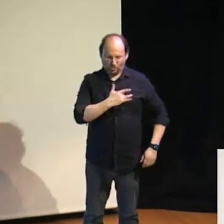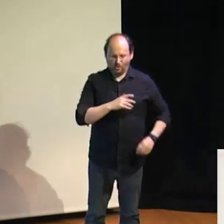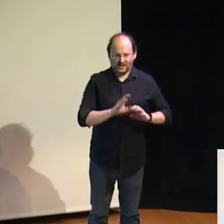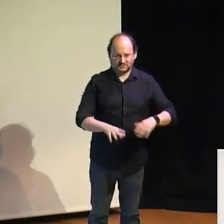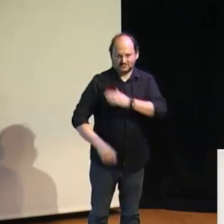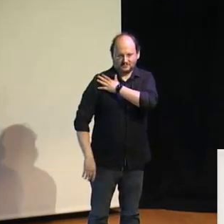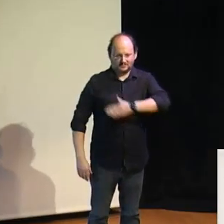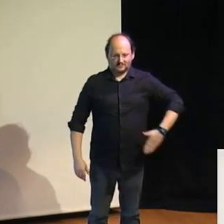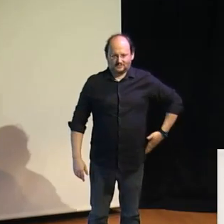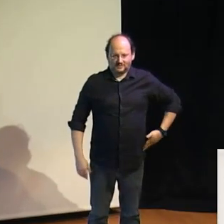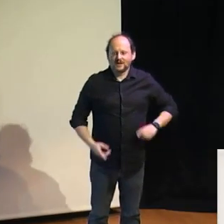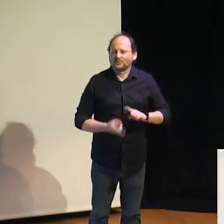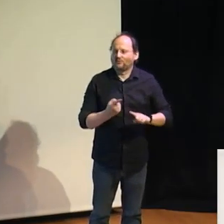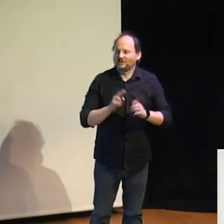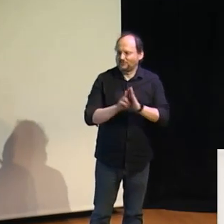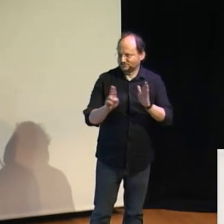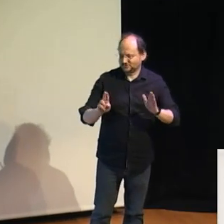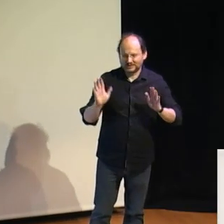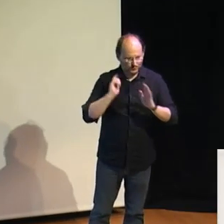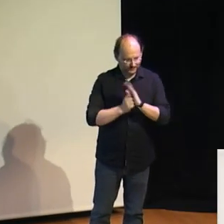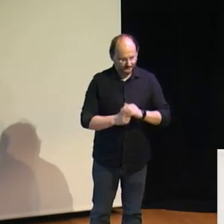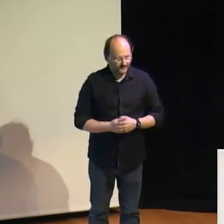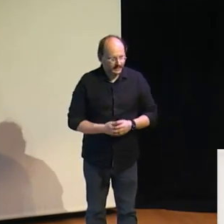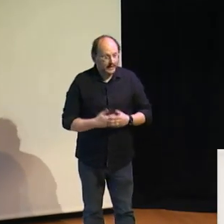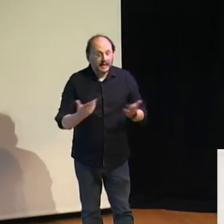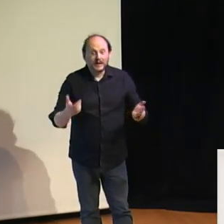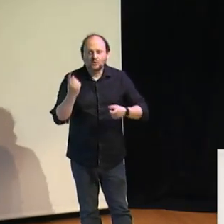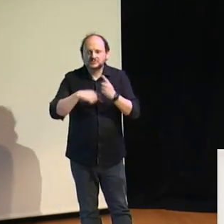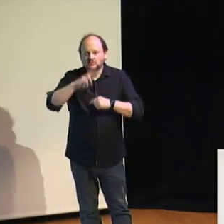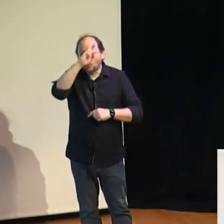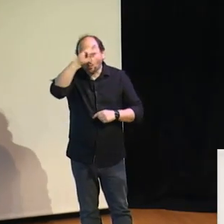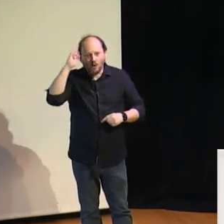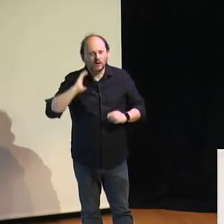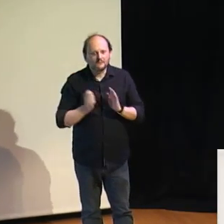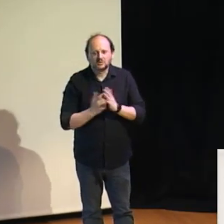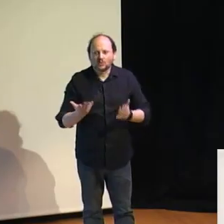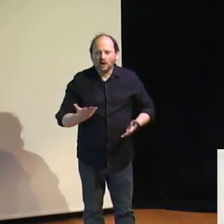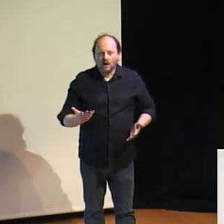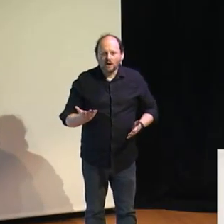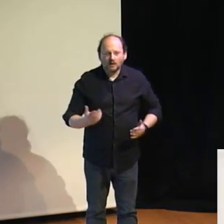Et alors, vous voyez que l'écharpe ne passe pas sur le cœur, mais de l'autre côté. Donc ce signe-là est